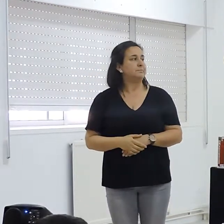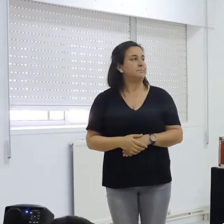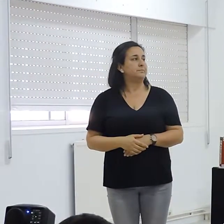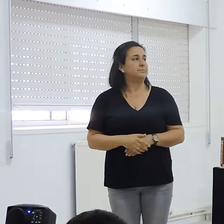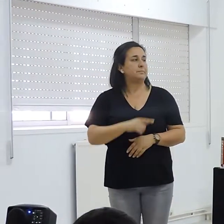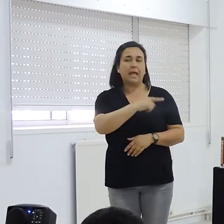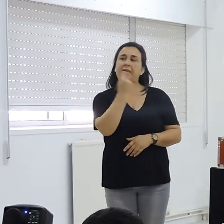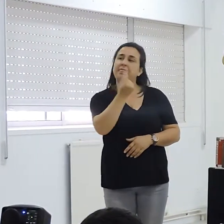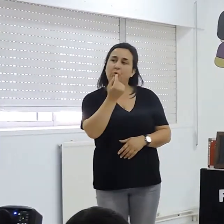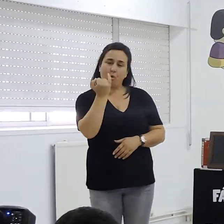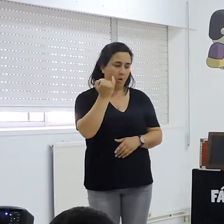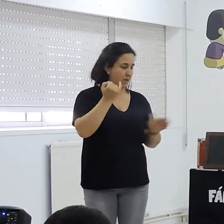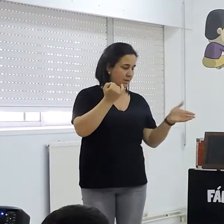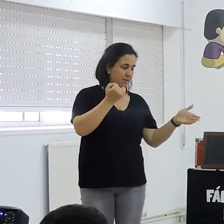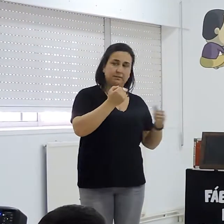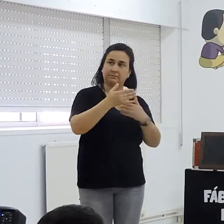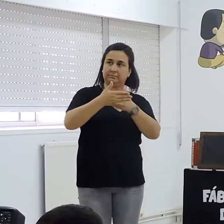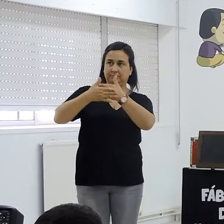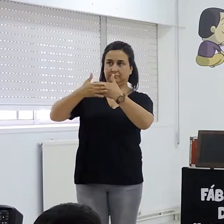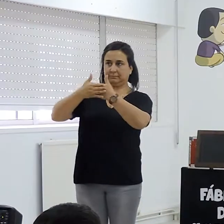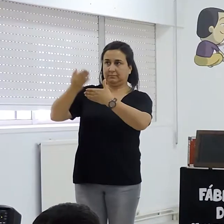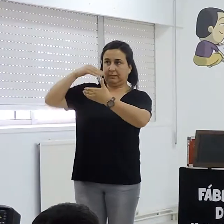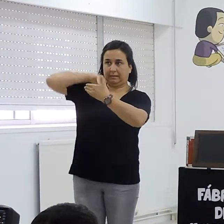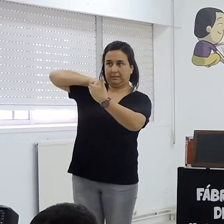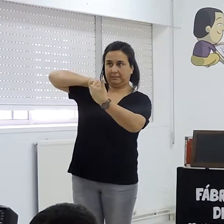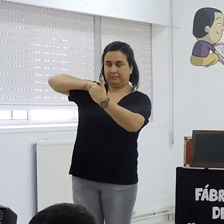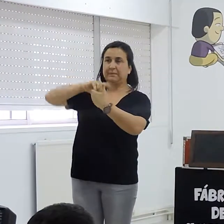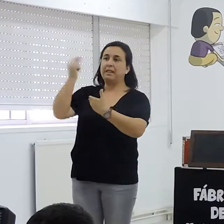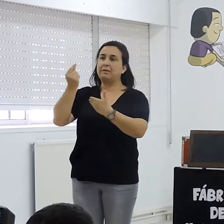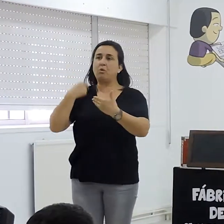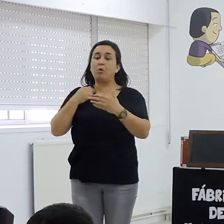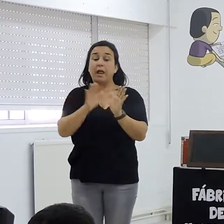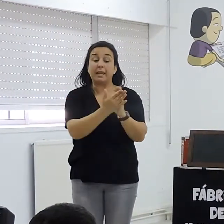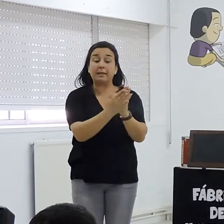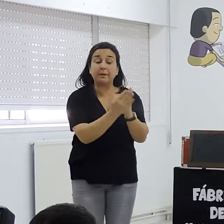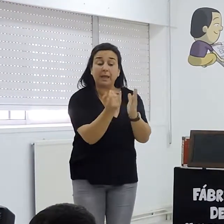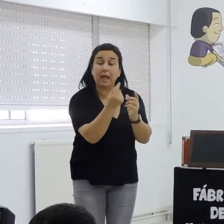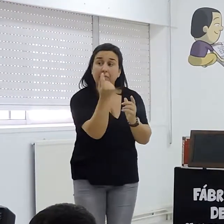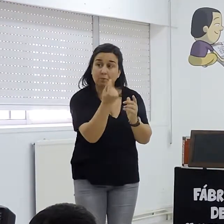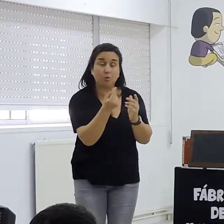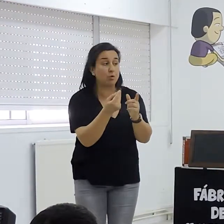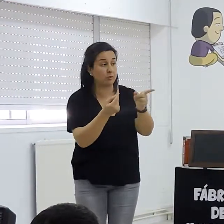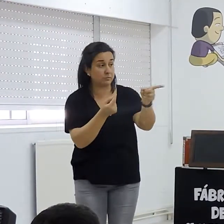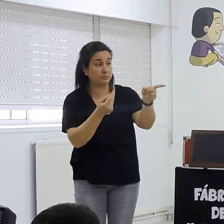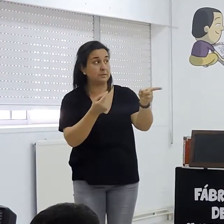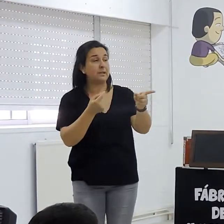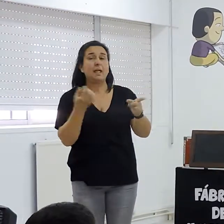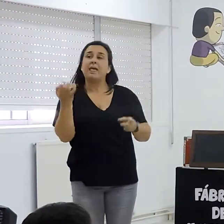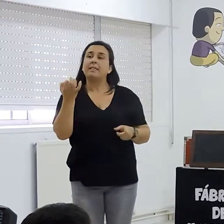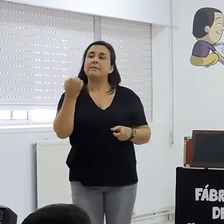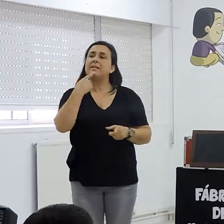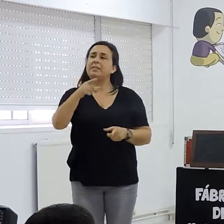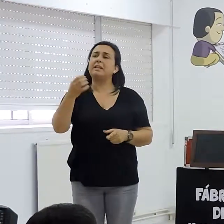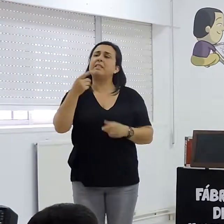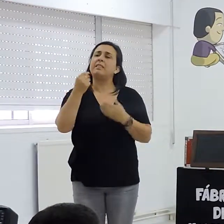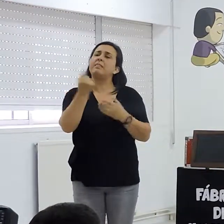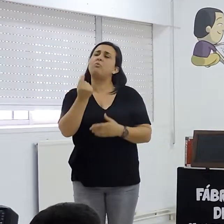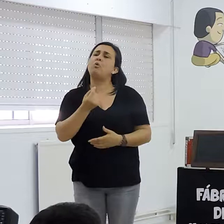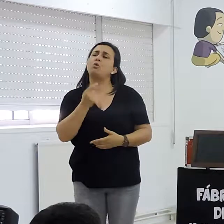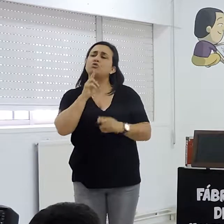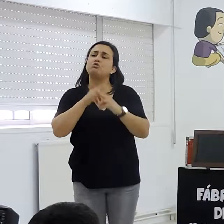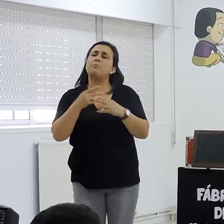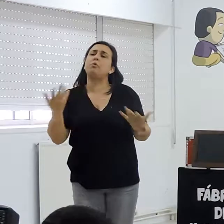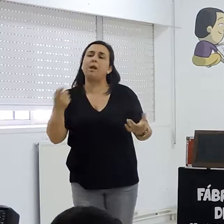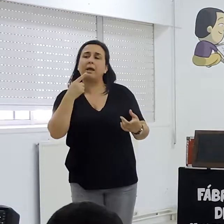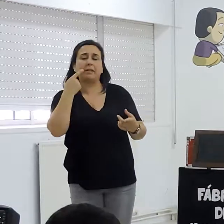Y ahí hay un dibujo. Es uno de los dibujos que tengo aquí en esta libreta. Os voy a enseñar. Tenéis que nombrarlos en voz alta, los dibujos que veis aquí,